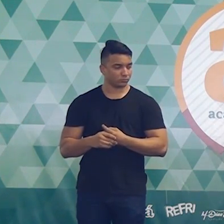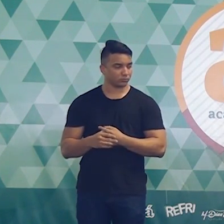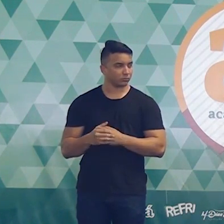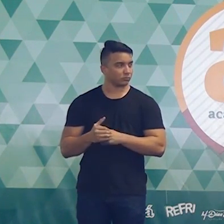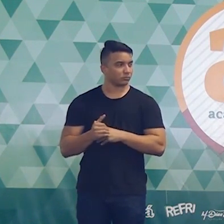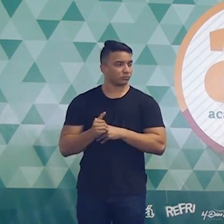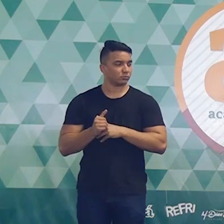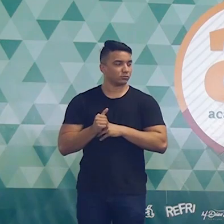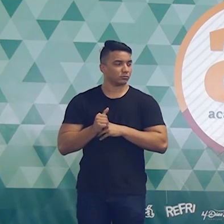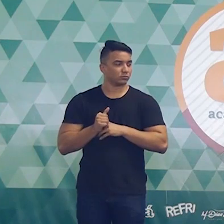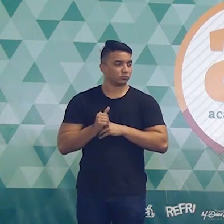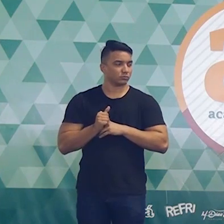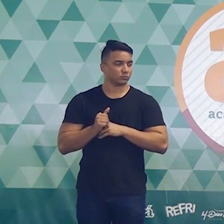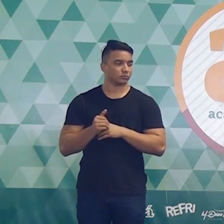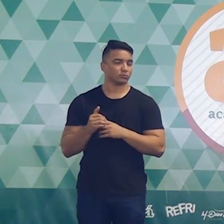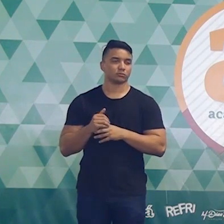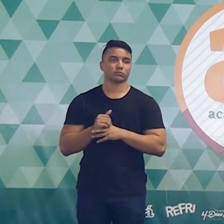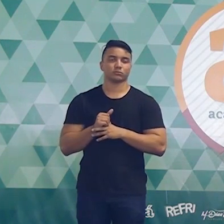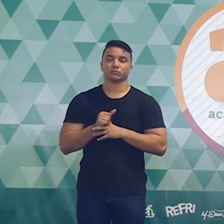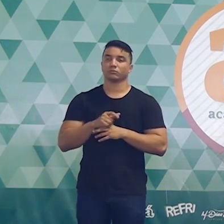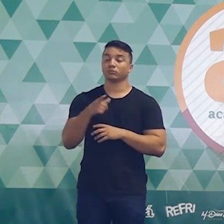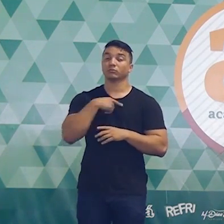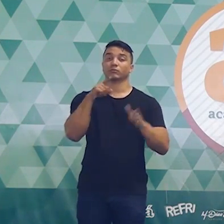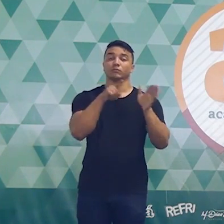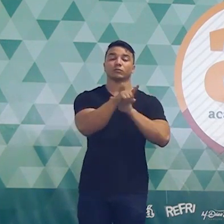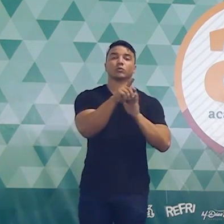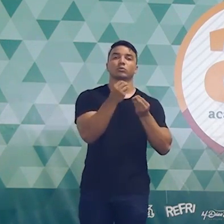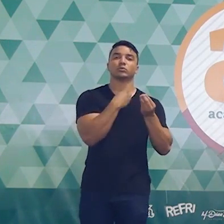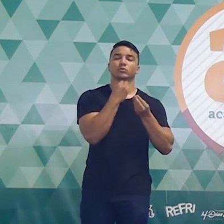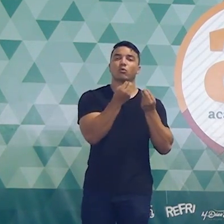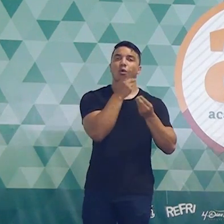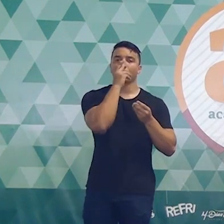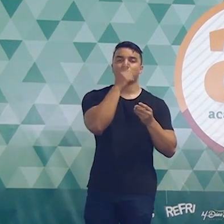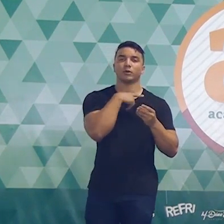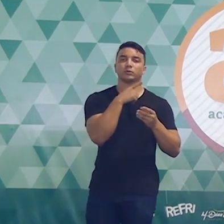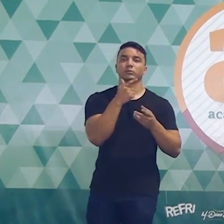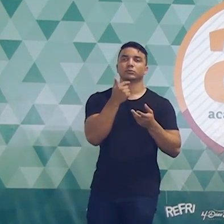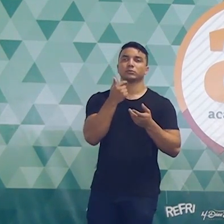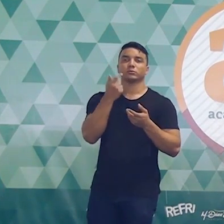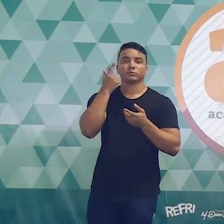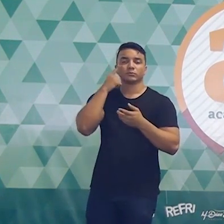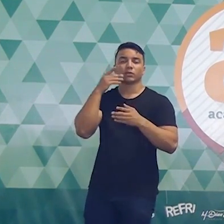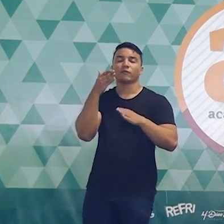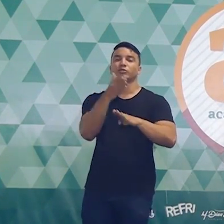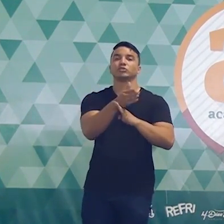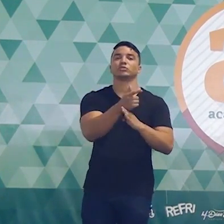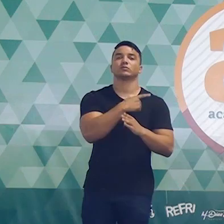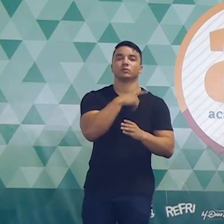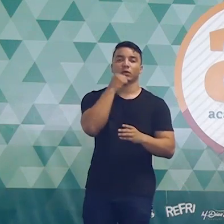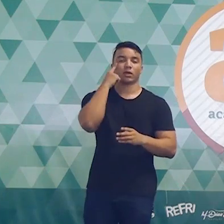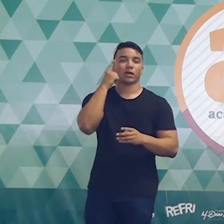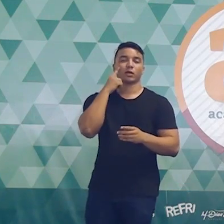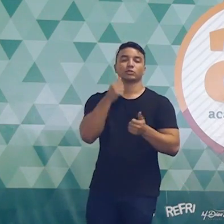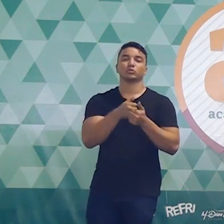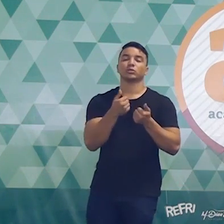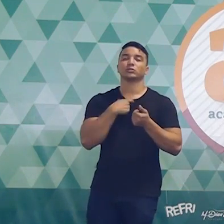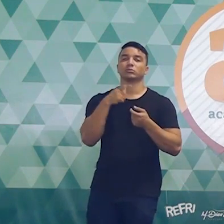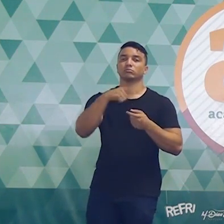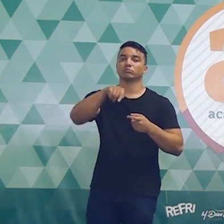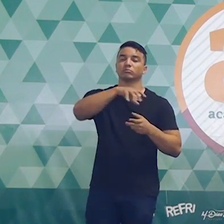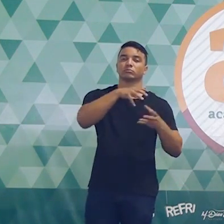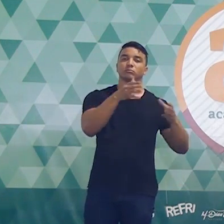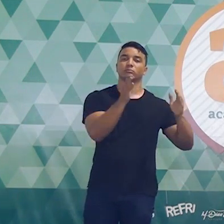Pode, como ONG. Tá bom? Um colega me perguntou aqui: professor, como agente interventivo, eu posso utilizar associações de moradores de